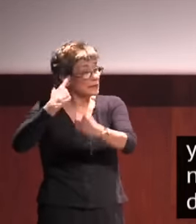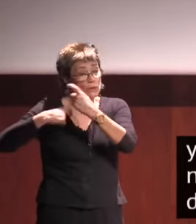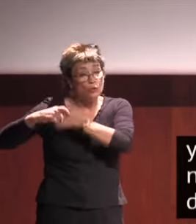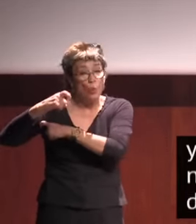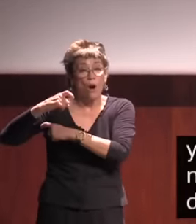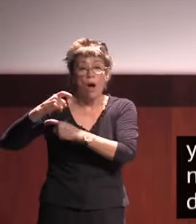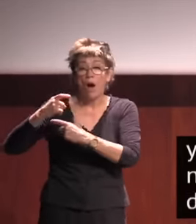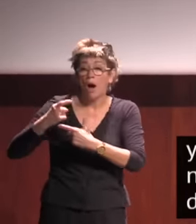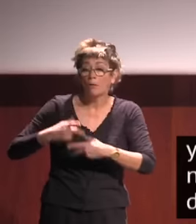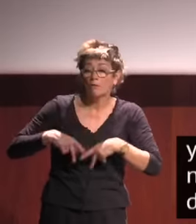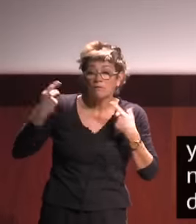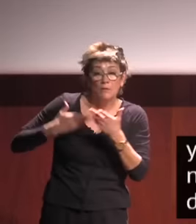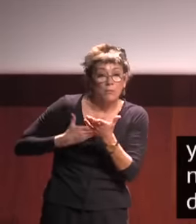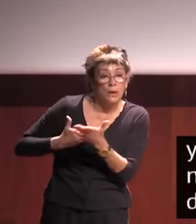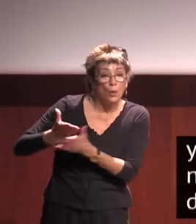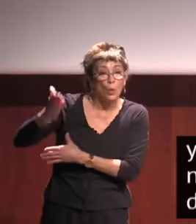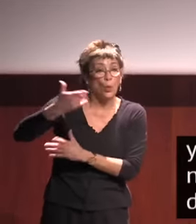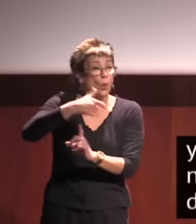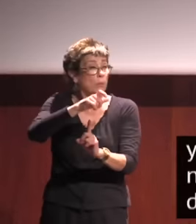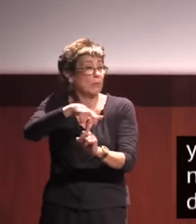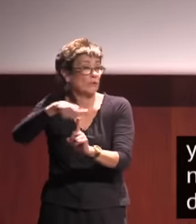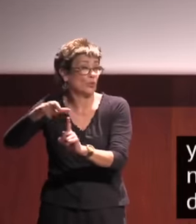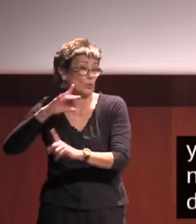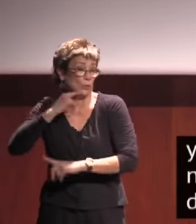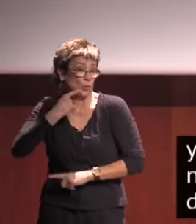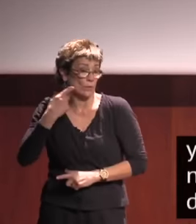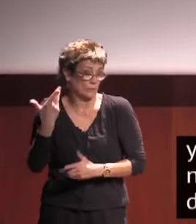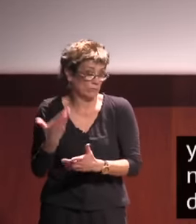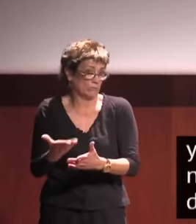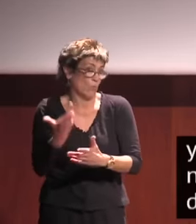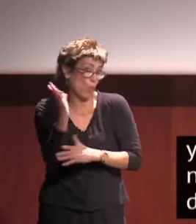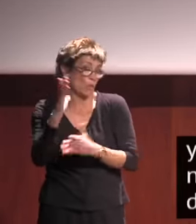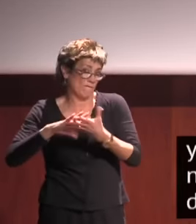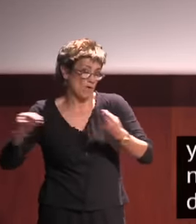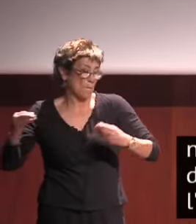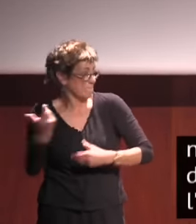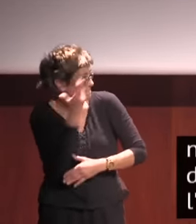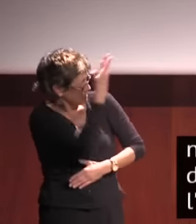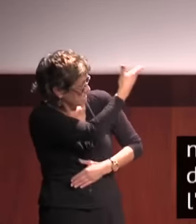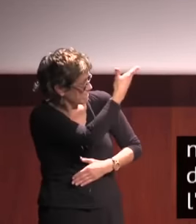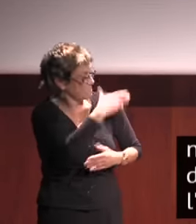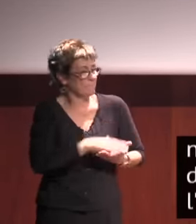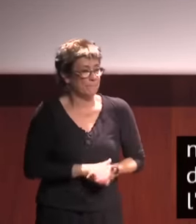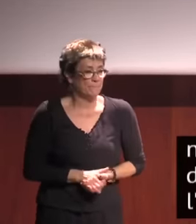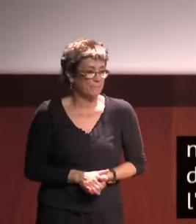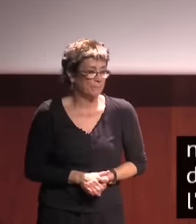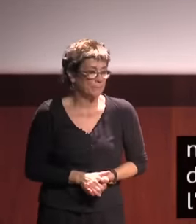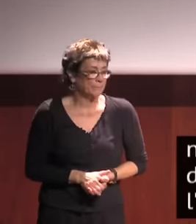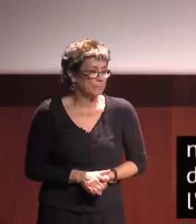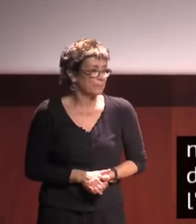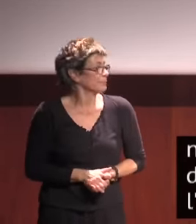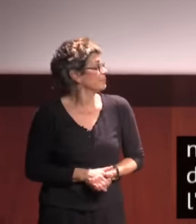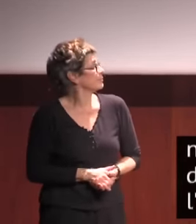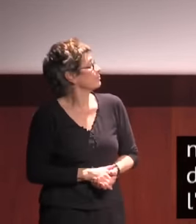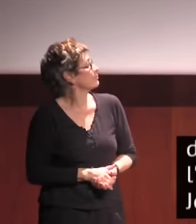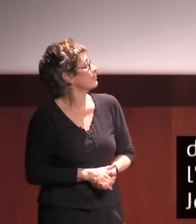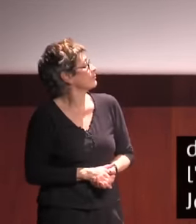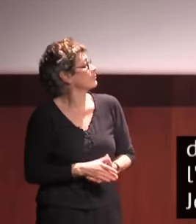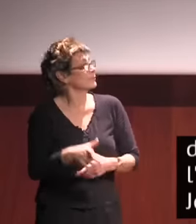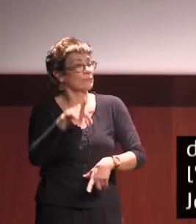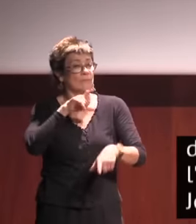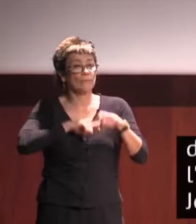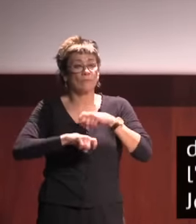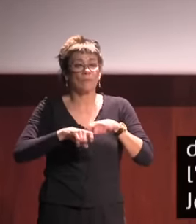des biographiques des personnes sourdes. Je reviens maintenant à la